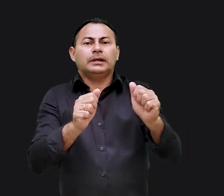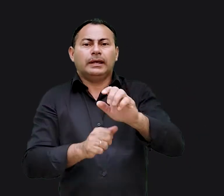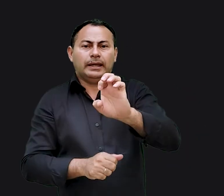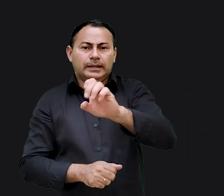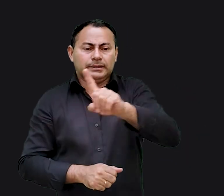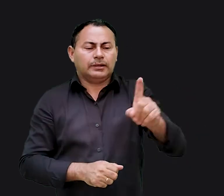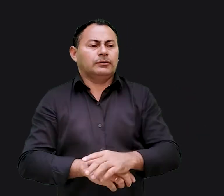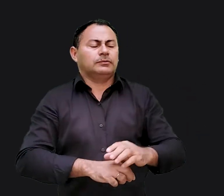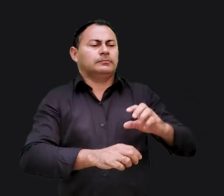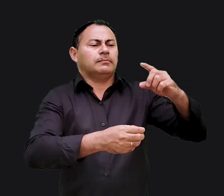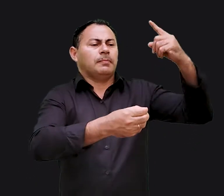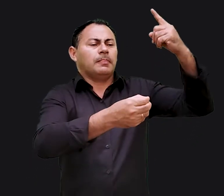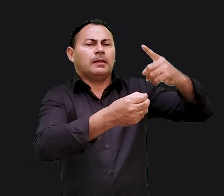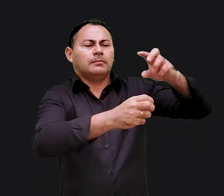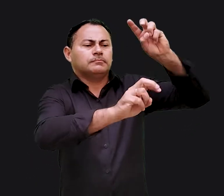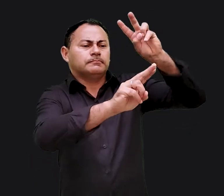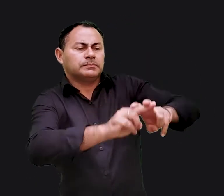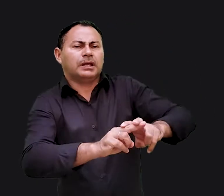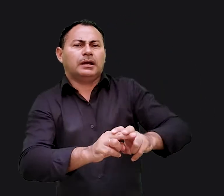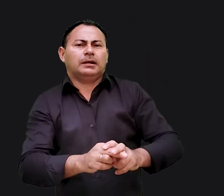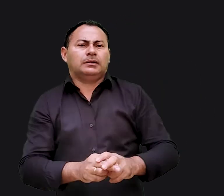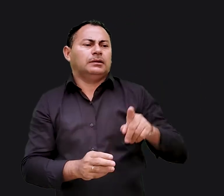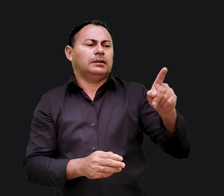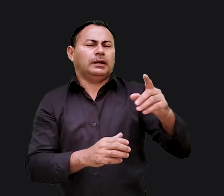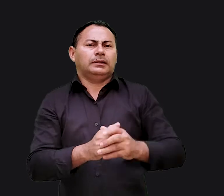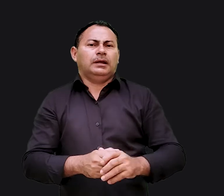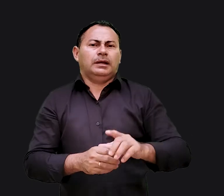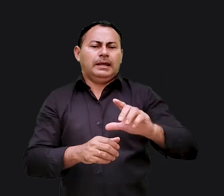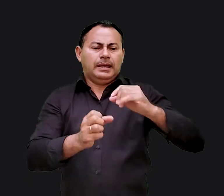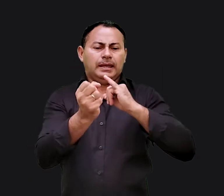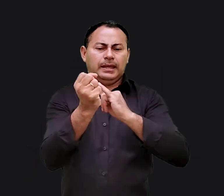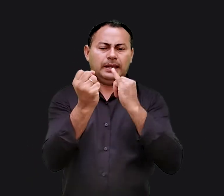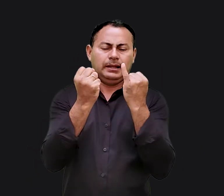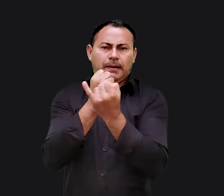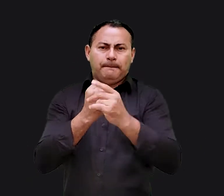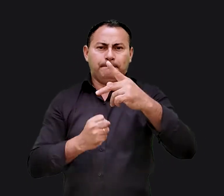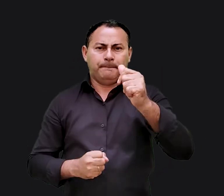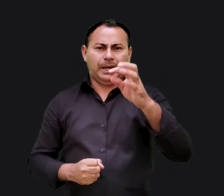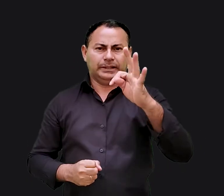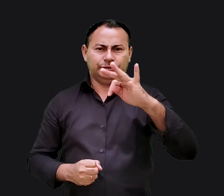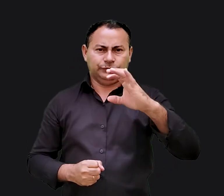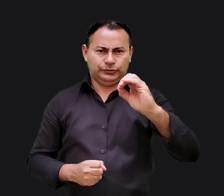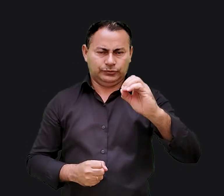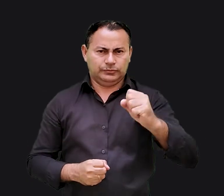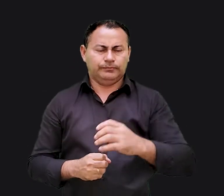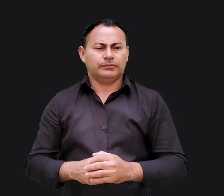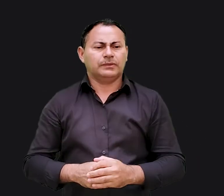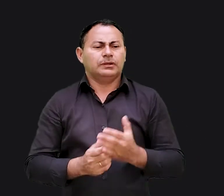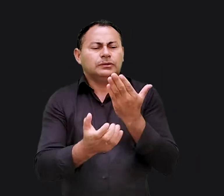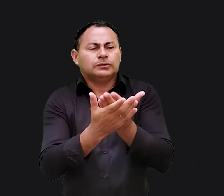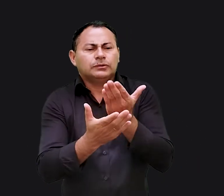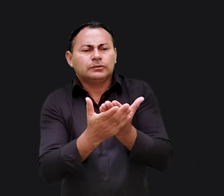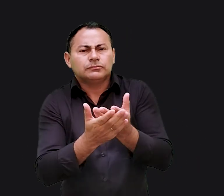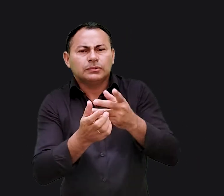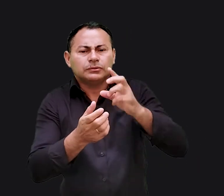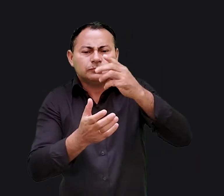exilados na Babilônia e João na ilha de Patmos. A literatura desses três autores é chamada pelos estudiosos